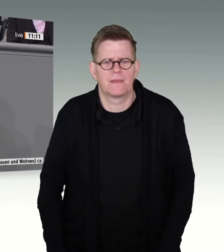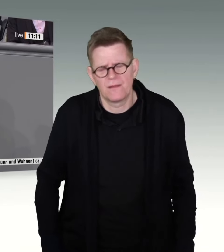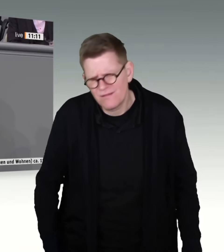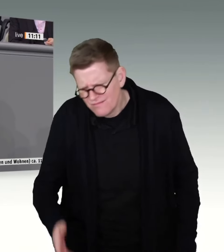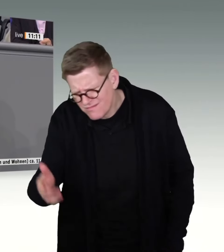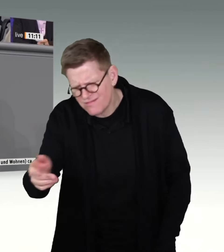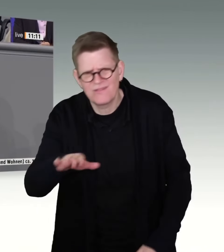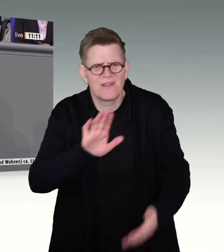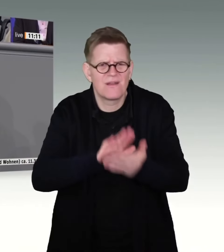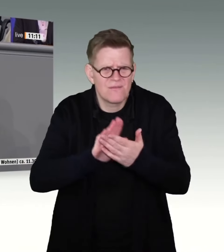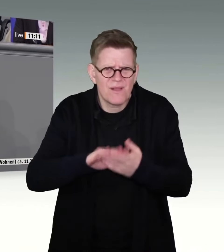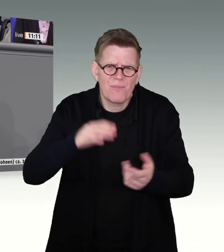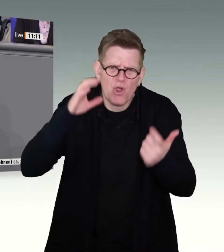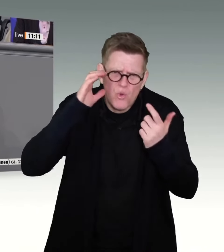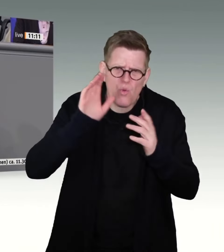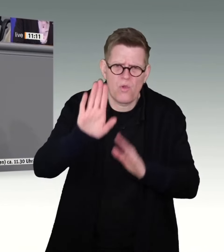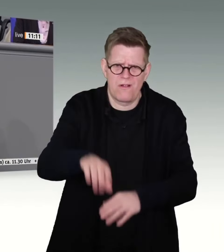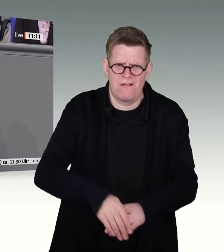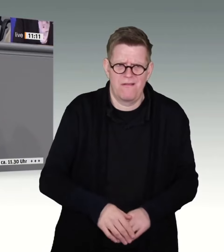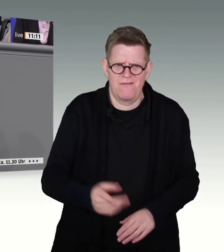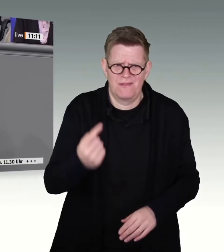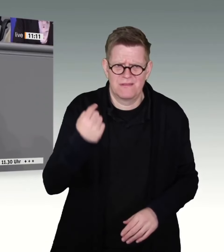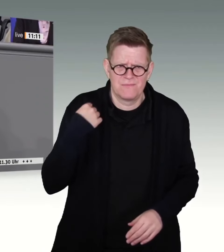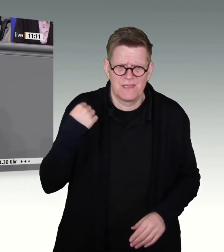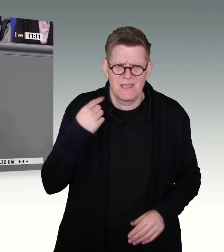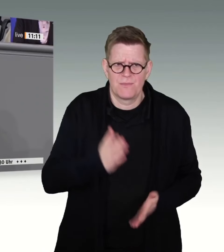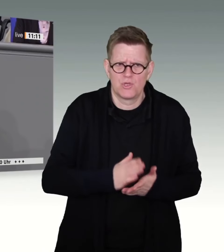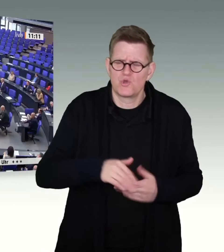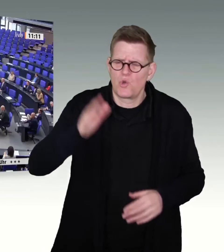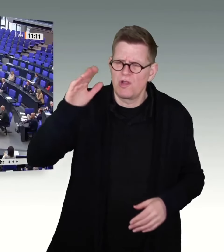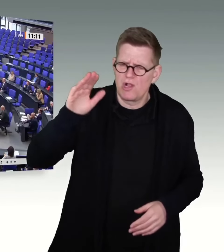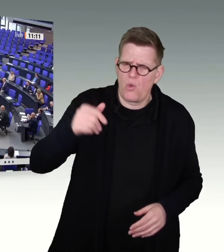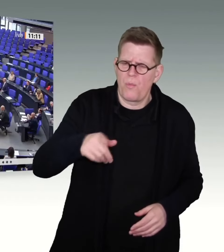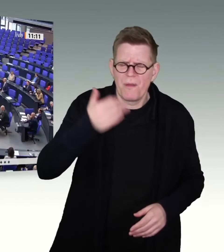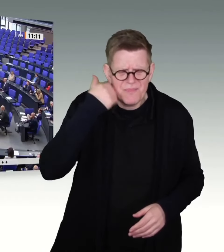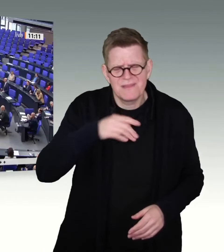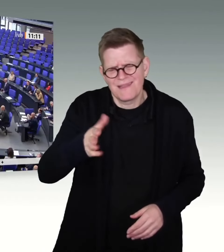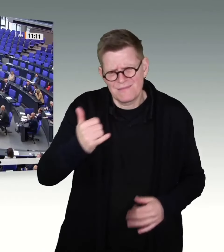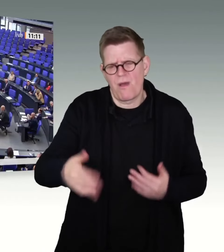Bleibt doch mal cool, Daniel. Ich habe die doch auch ausreden lassen. Ich habe die sogar gelobt. Also, bitte.